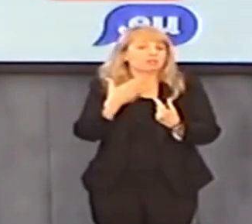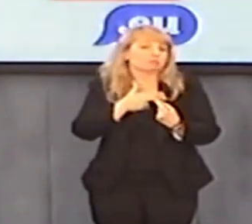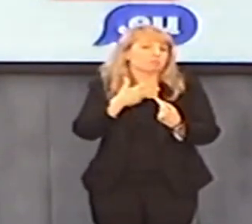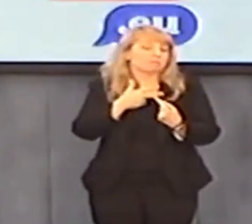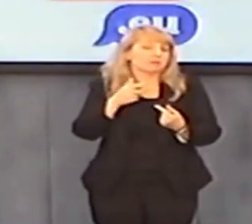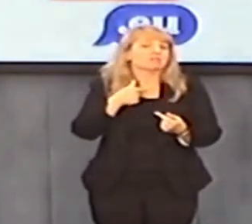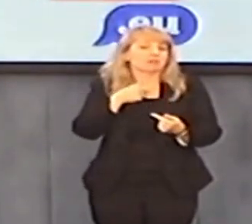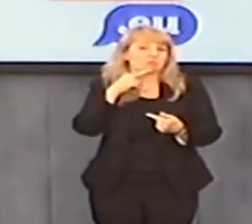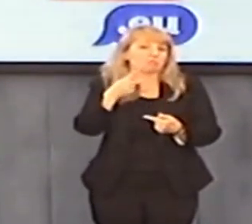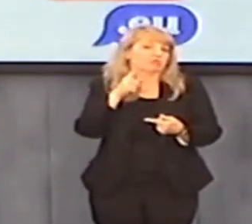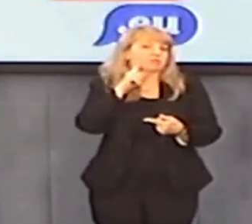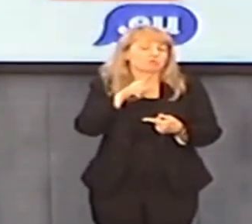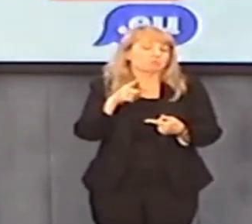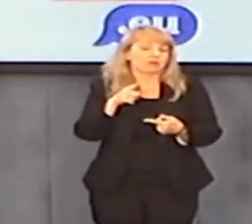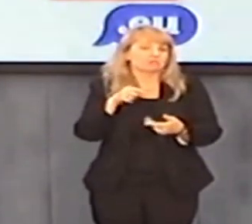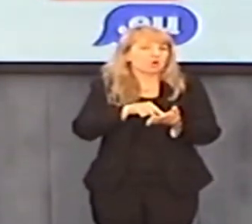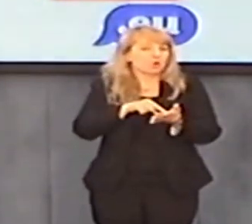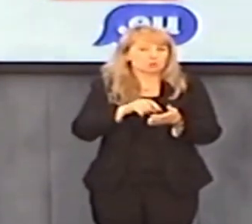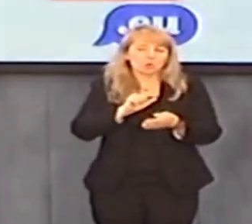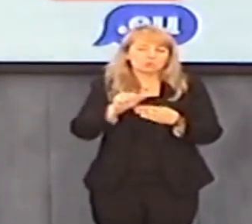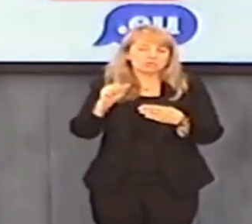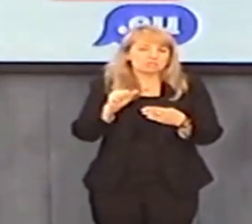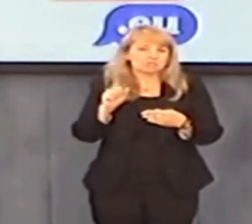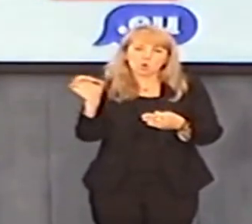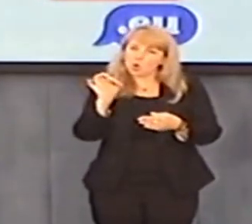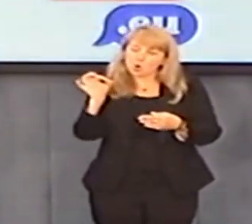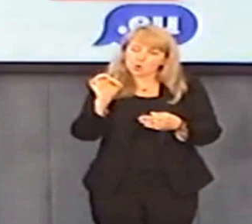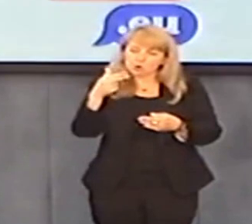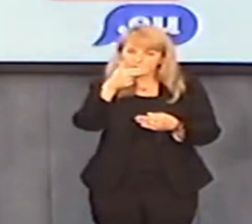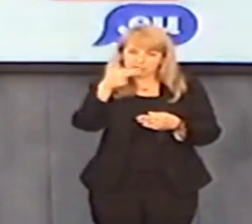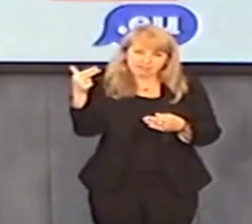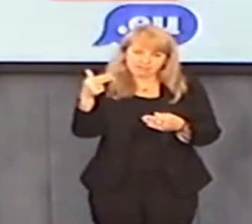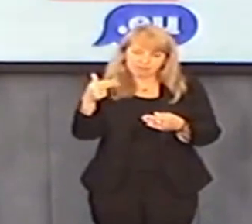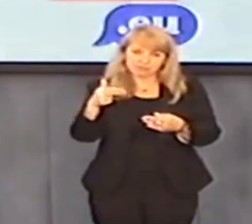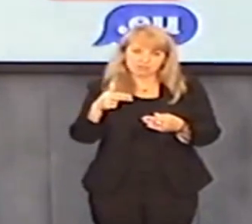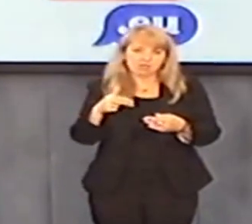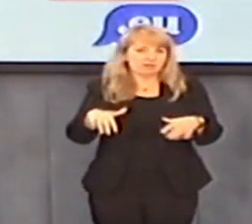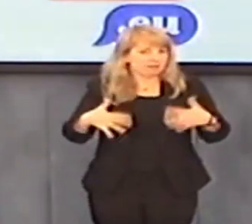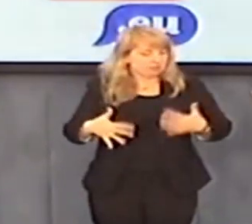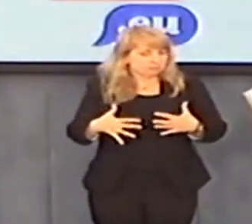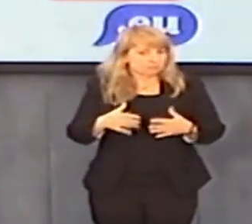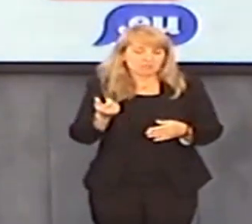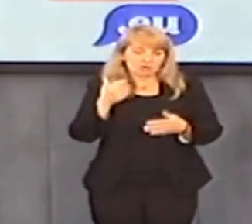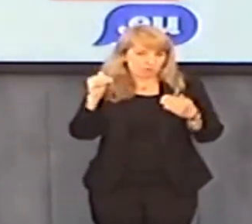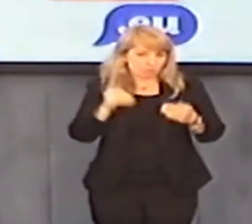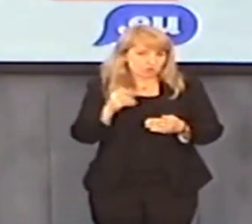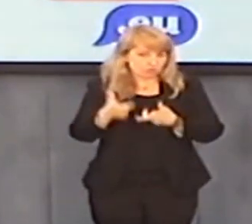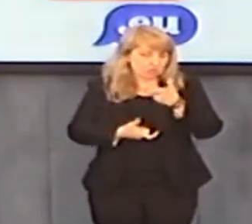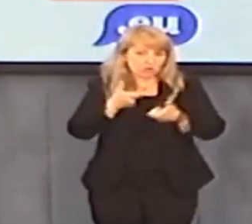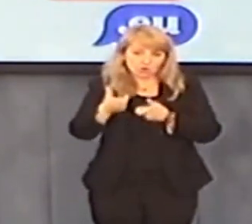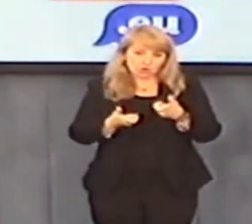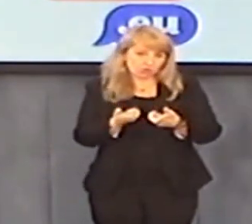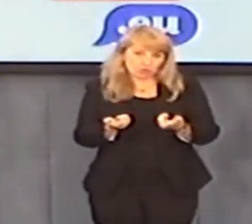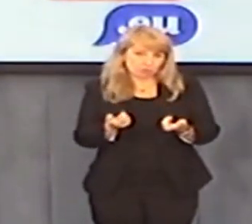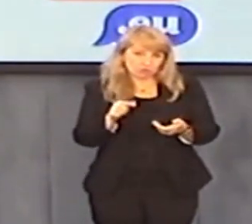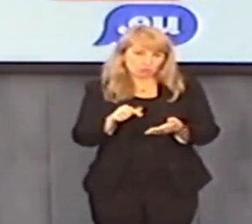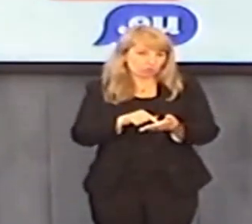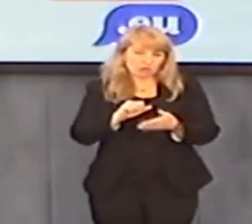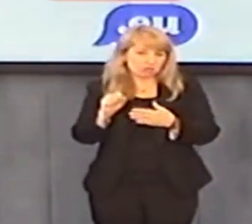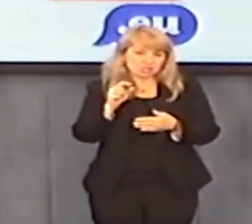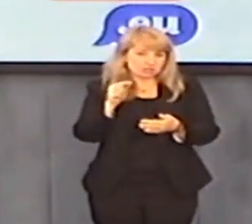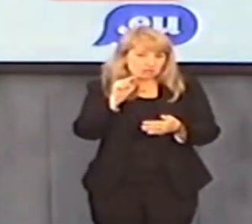podejmą, bo to jest no, temat bardzo, bardzo bulwersujący. Okazuje się przecież, że to nie jest jakiś